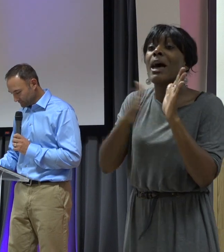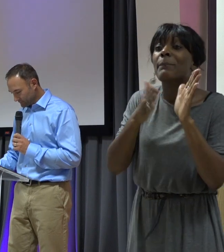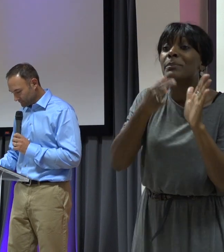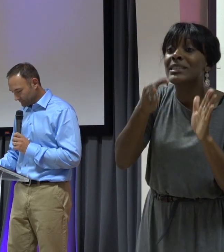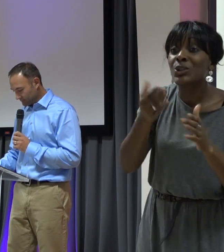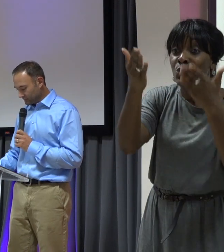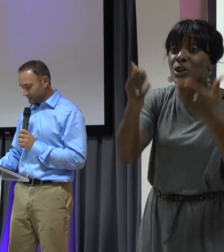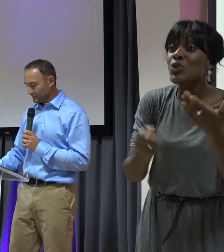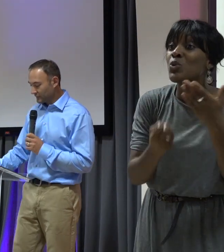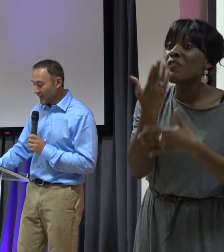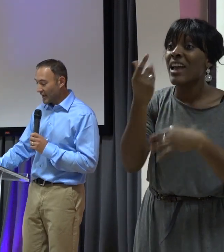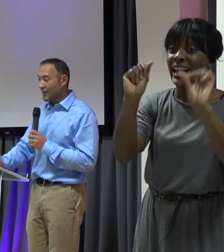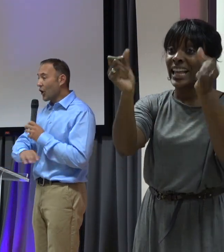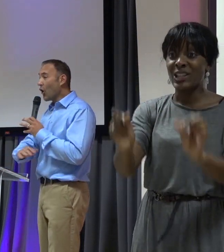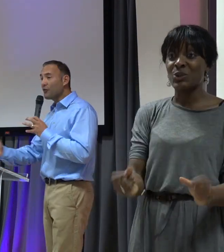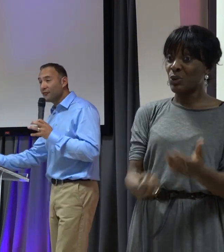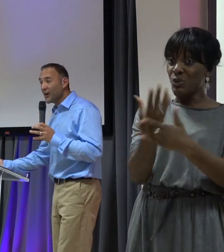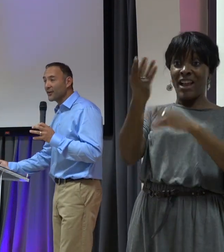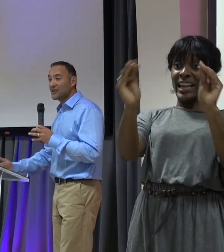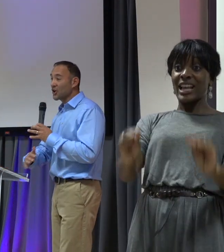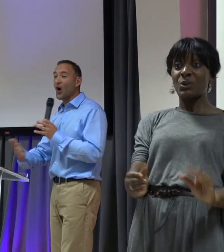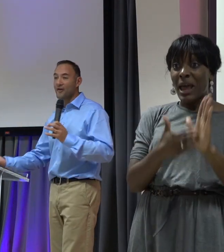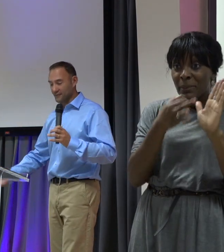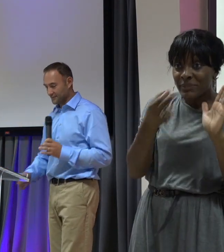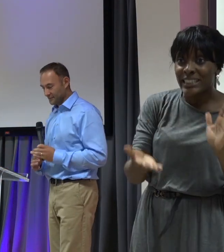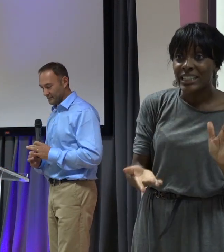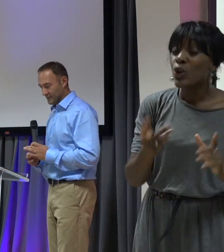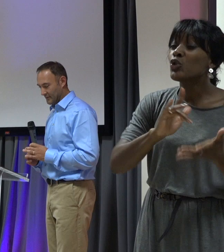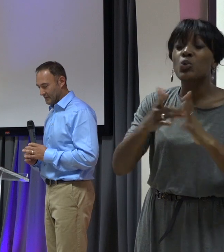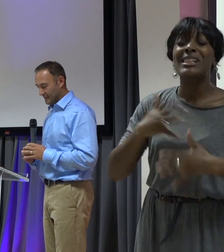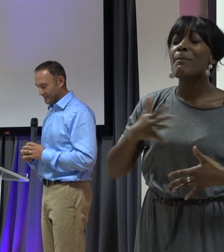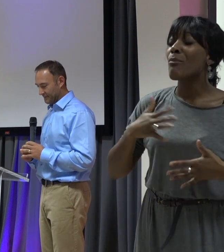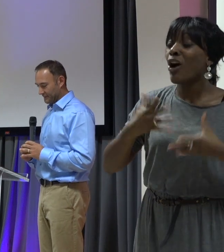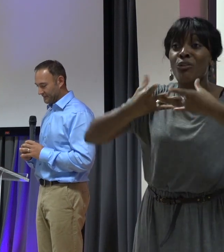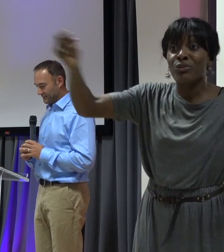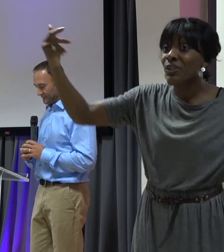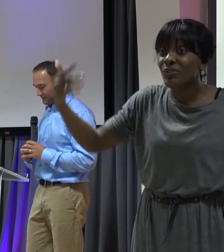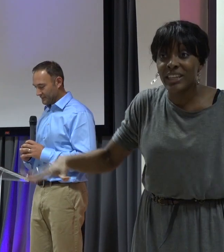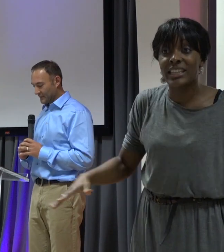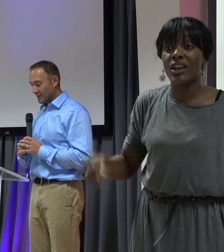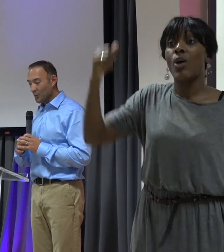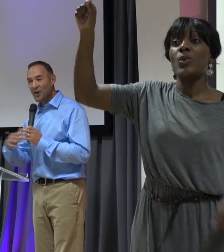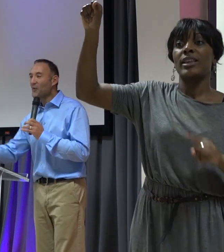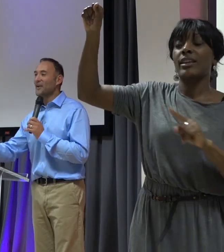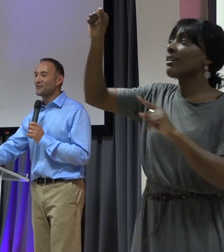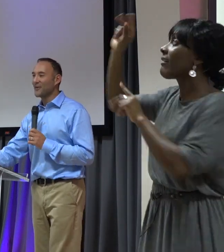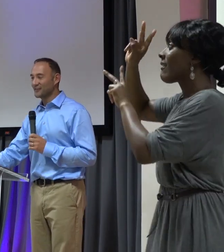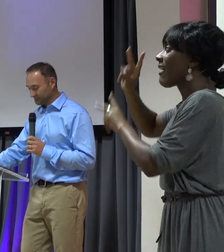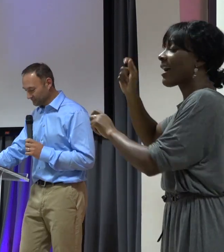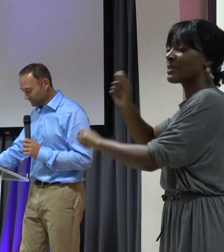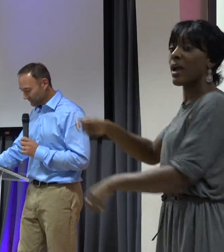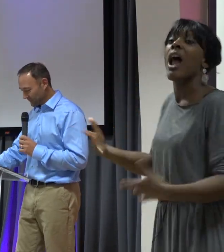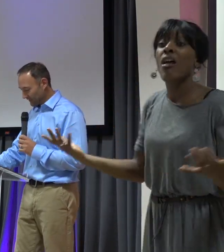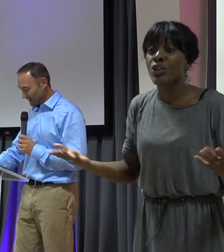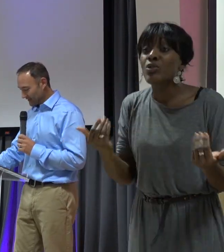fais, la Bible dit que tu es une nouvelle créature. and that all fear is gone. Et toute crainte a disparu. What are you waiting for?